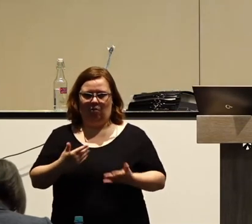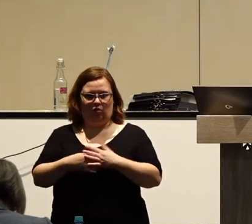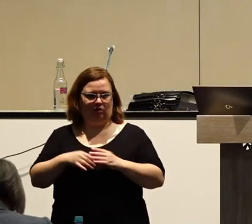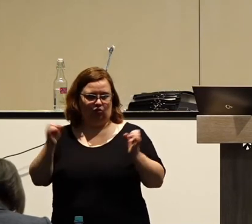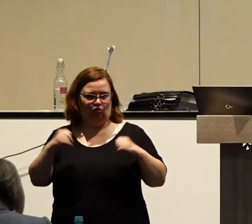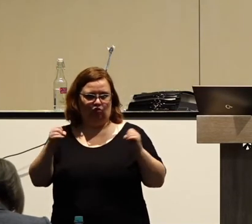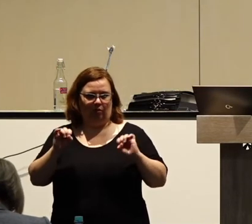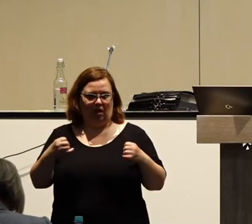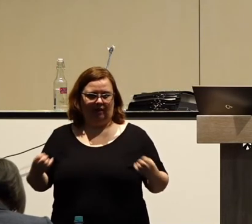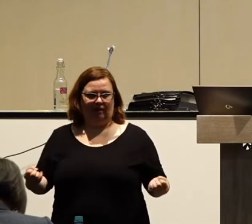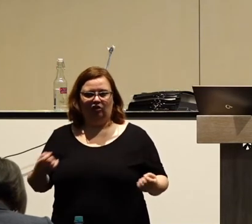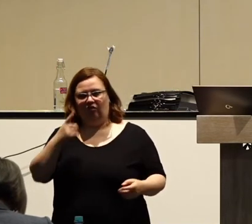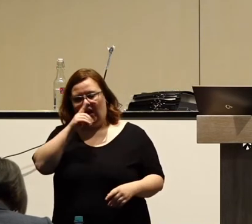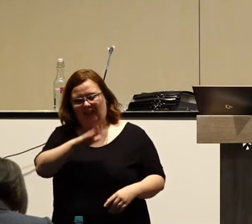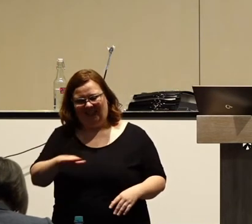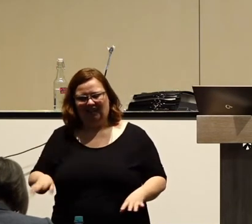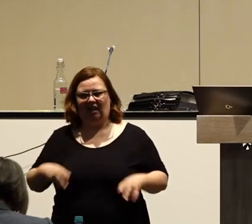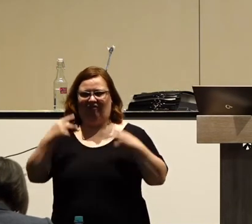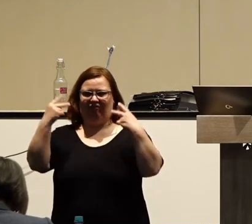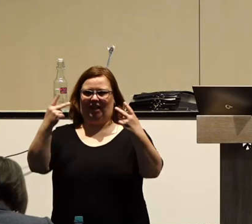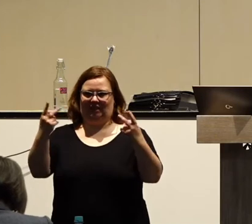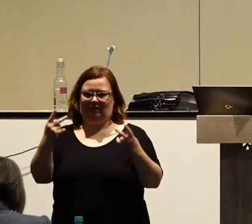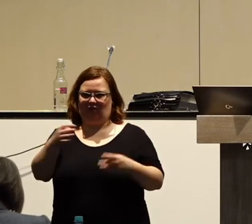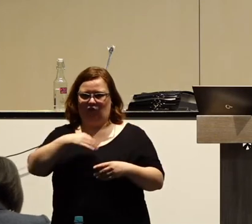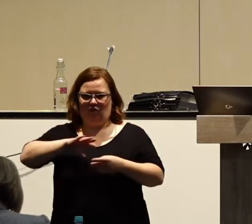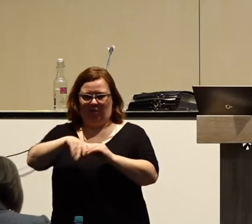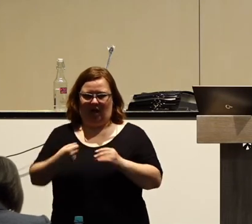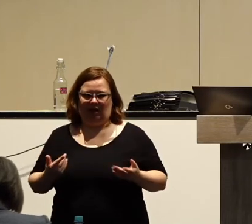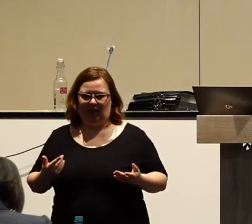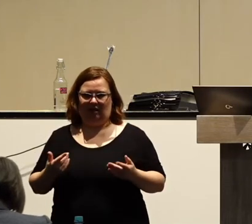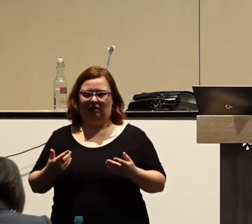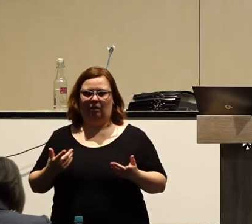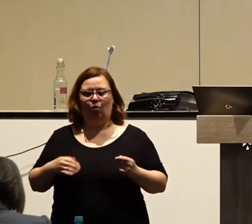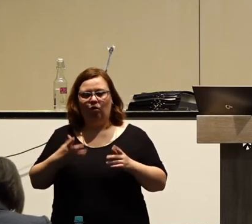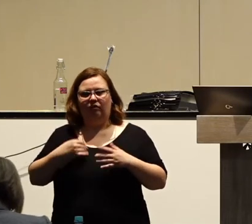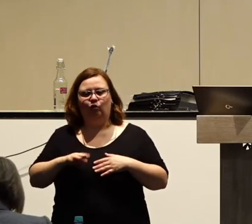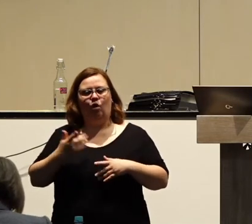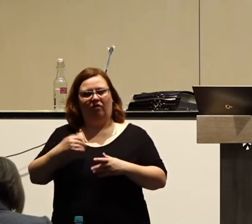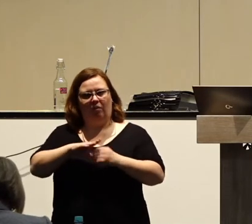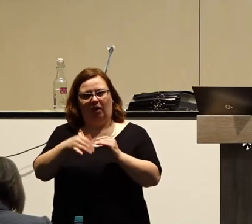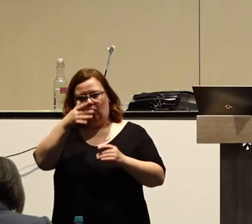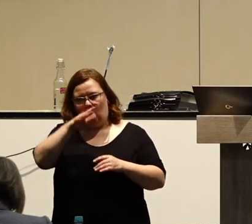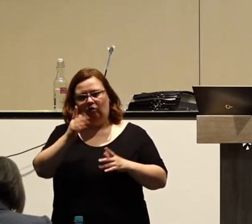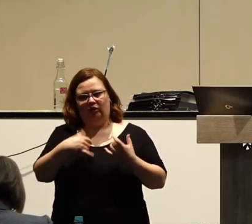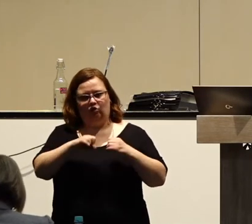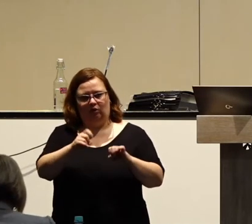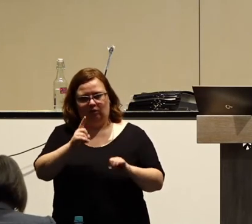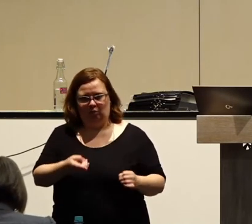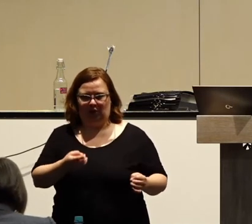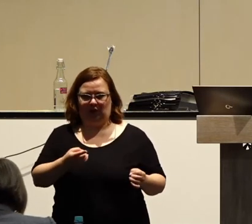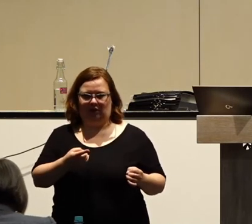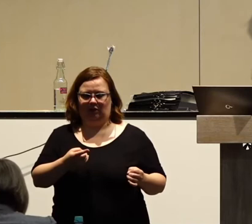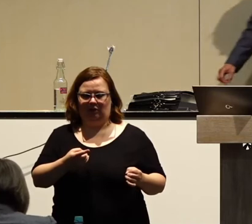nicht zustimmen, weil die Kinder sind das Wertvollste, was die Familien haben, das Gold der Familien und das gehört geschützt.